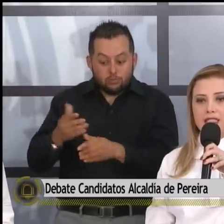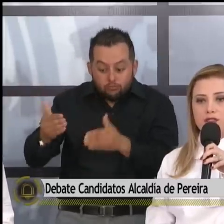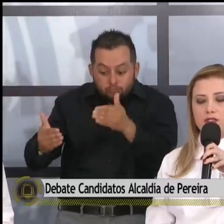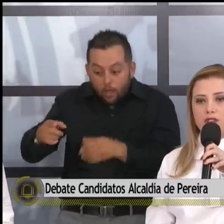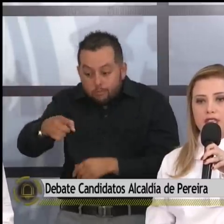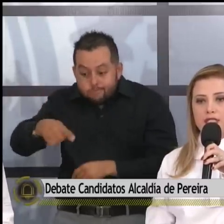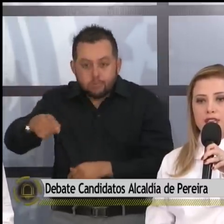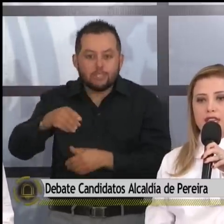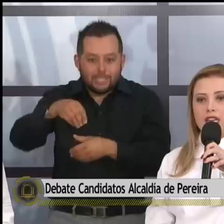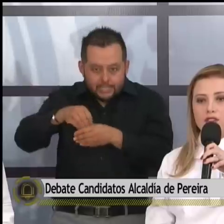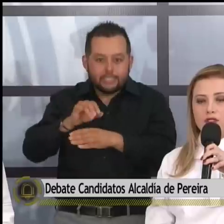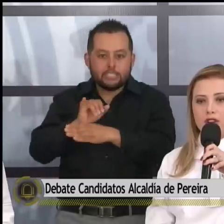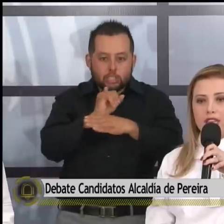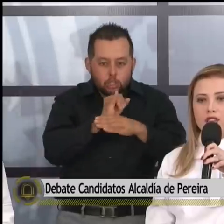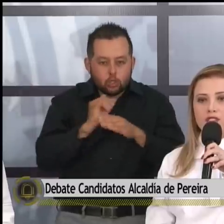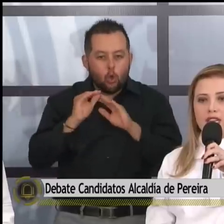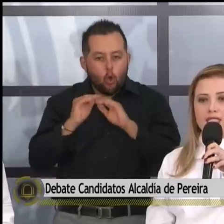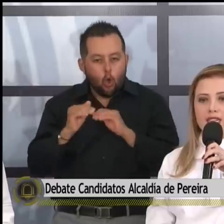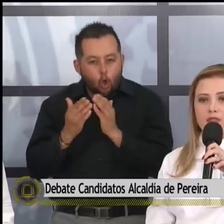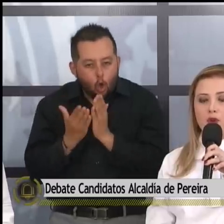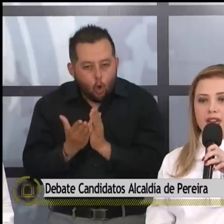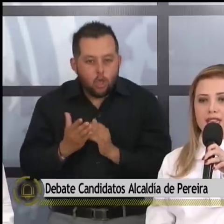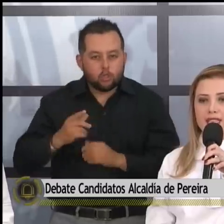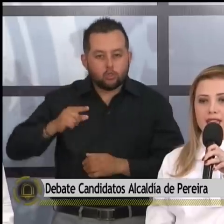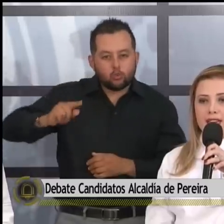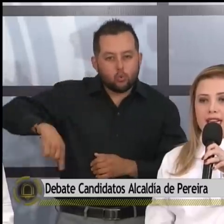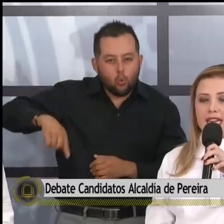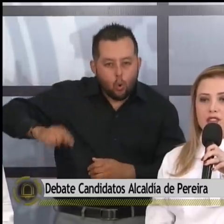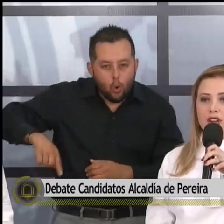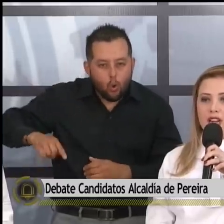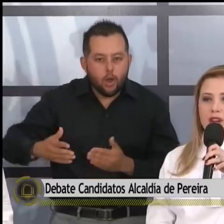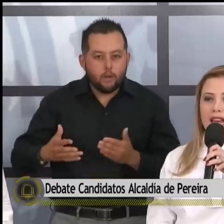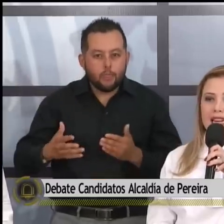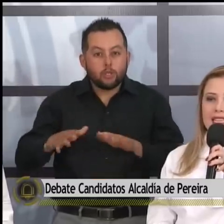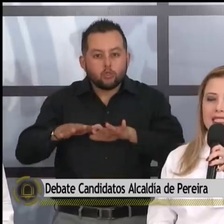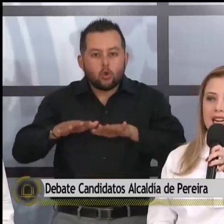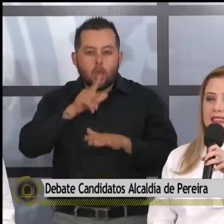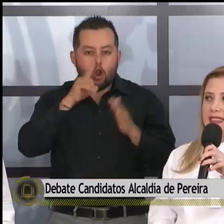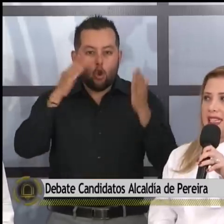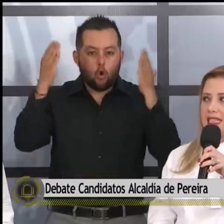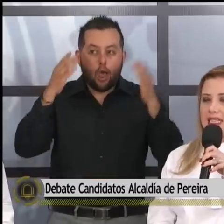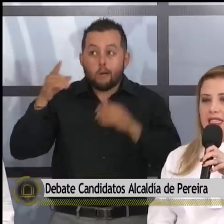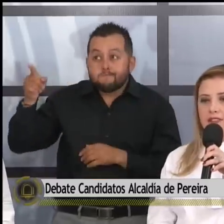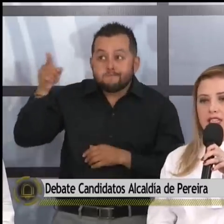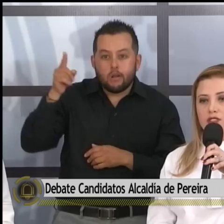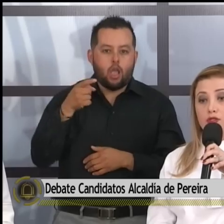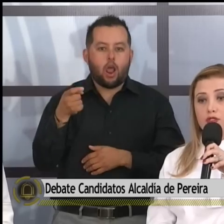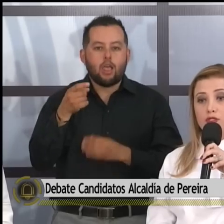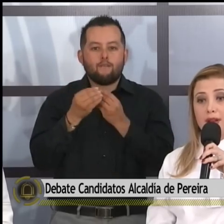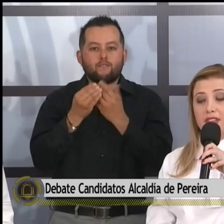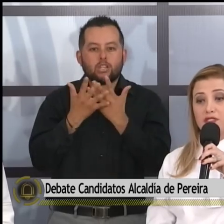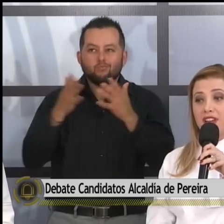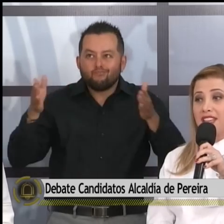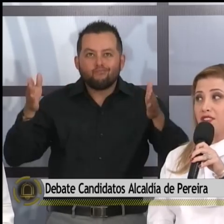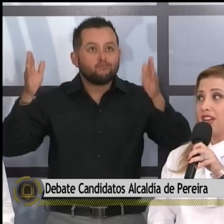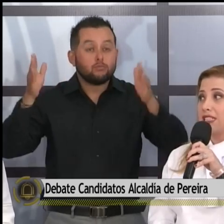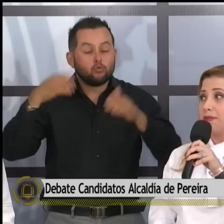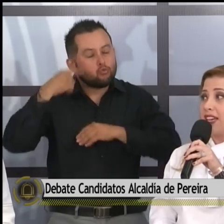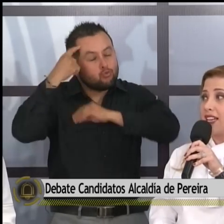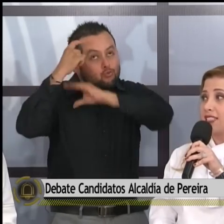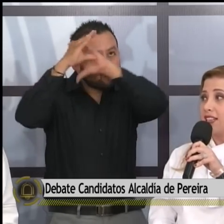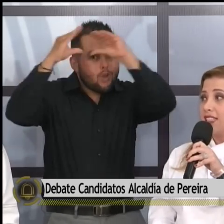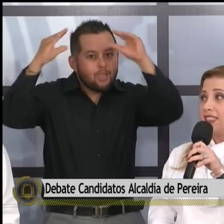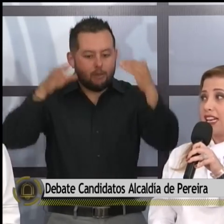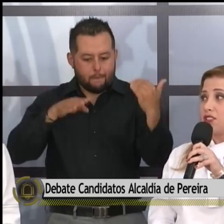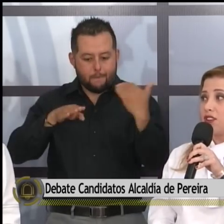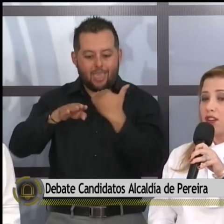las instituciones, en los colegios, en las escuelas, en la zona rural, esas garantías, esa infraestructura. Me sueño las